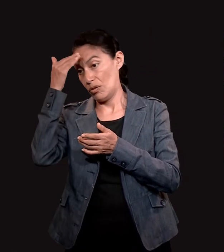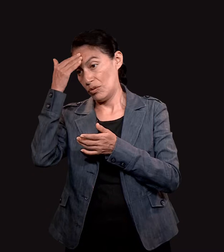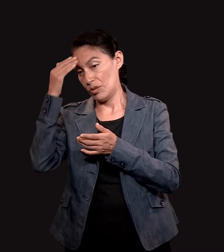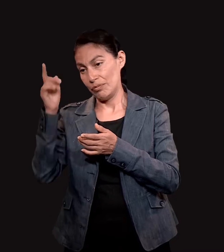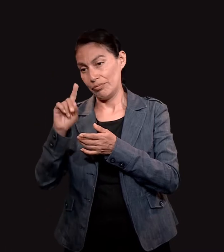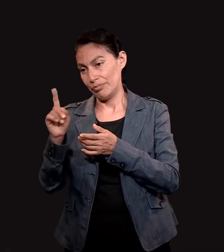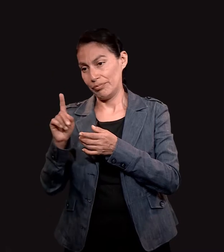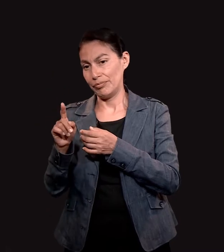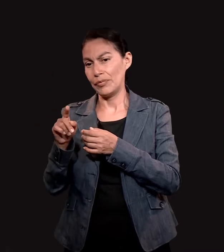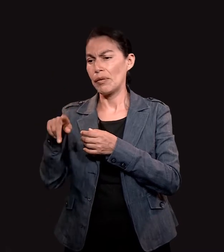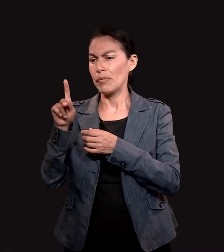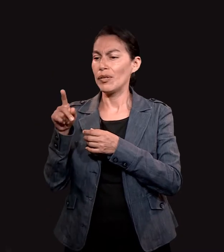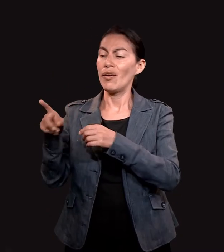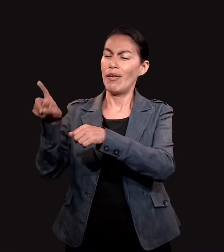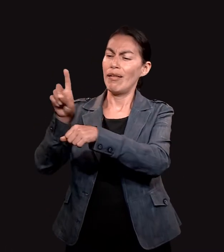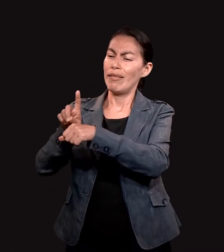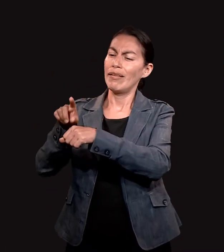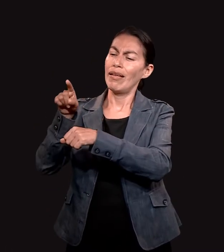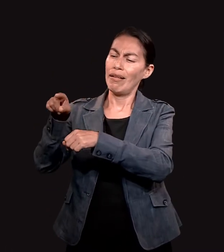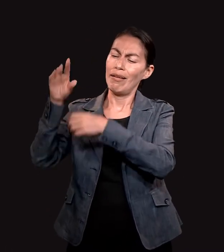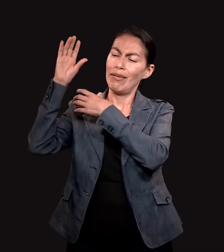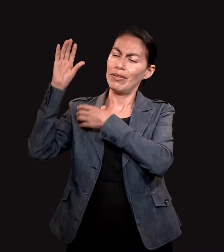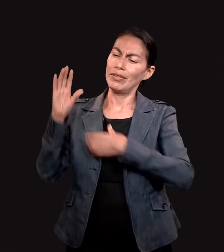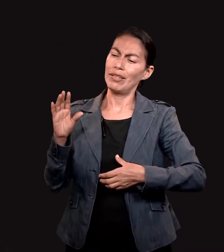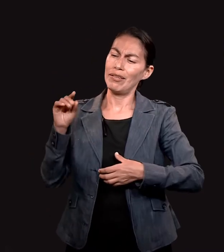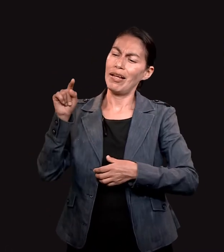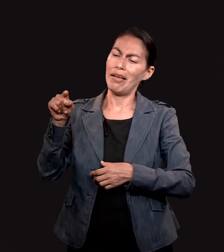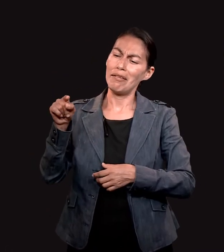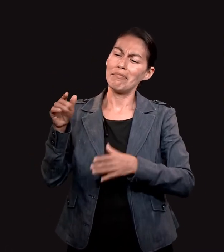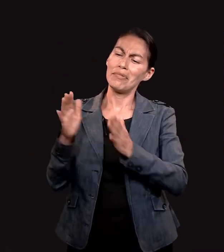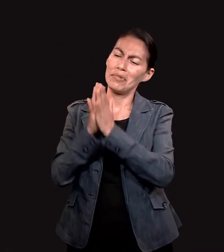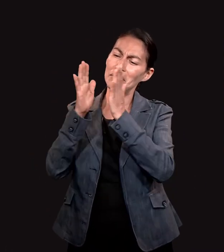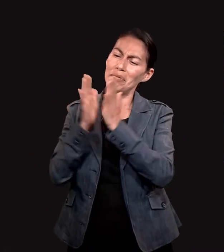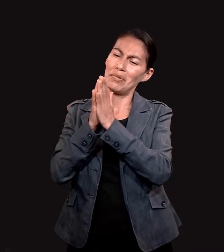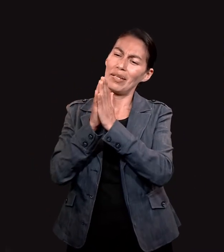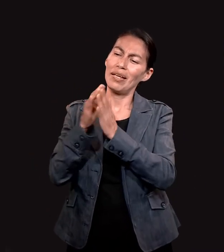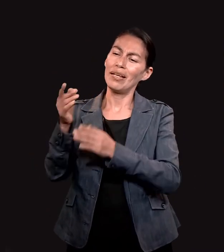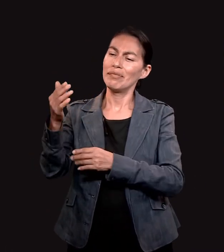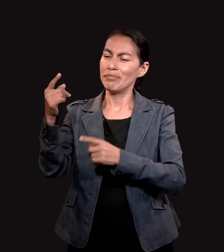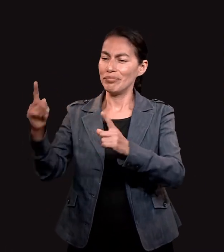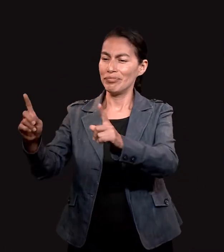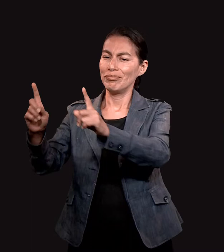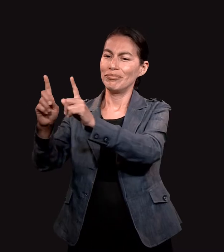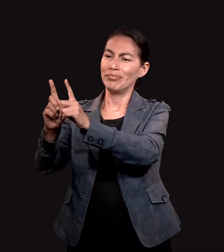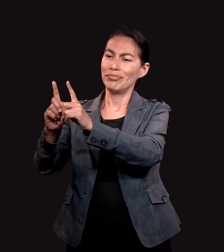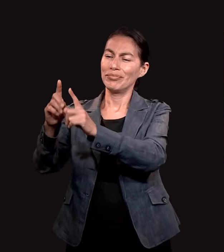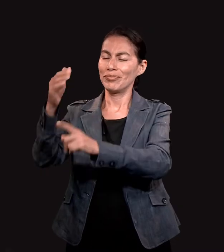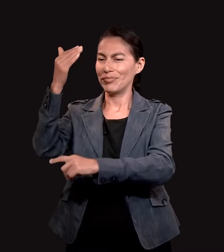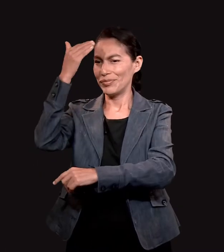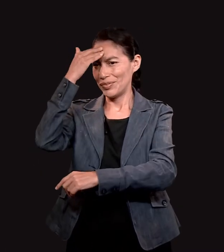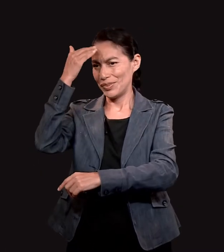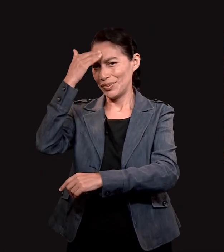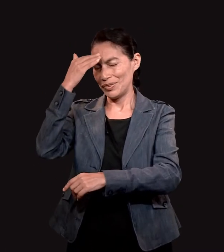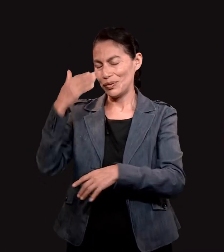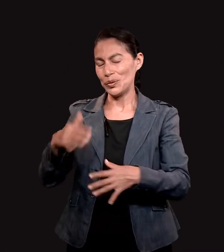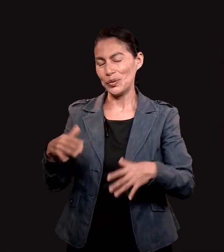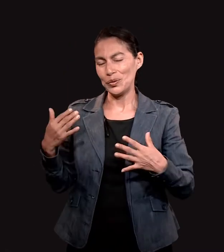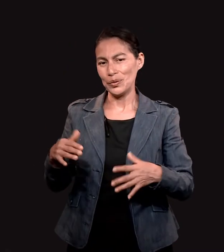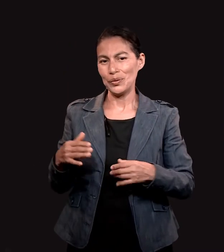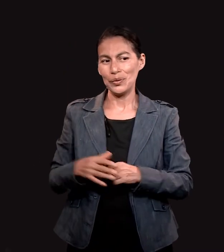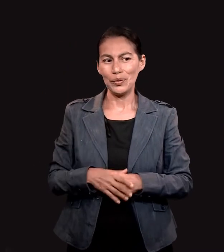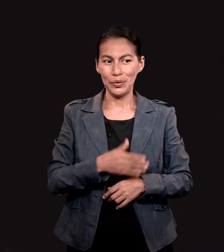momento, en ese momento que me tocó el Día del Conquistador, me tocó, participé y pues ahí fue donde... Sus caminos se